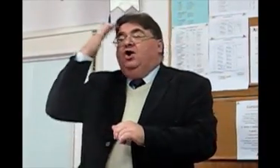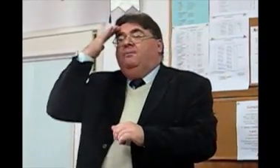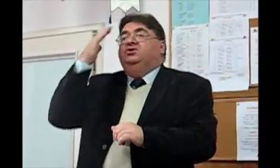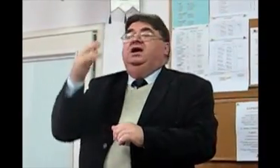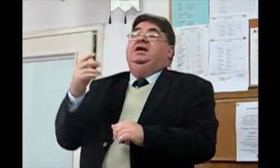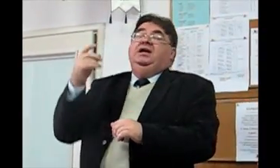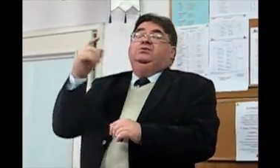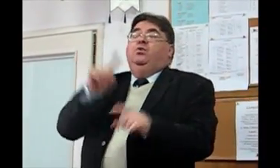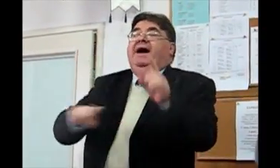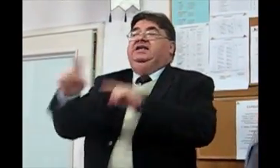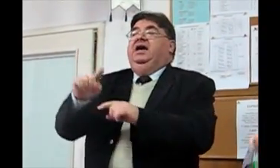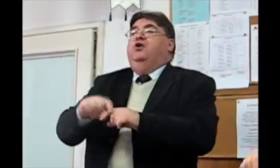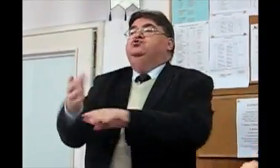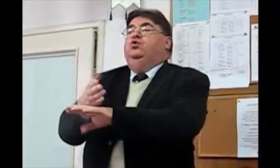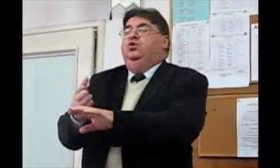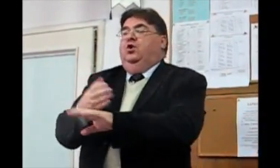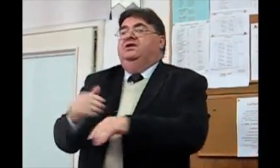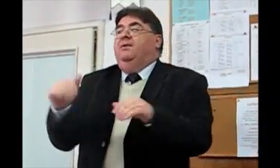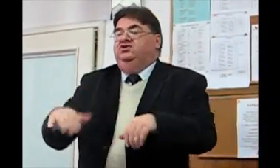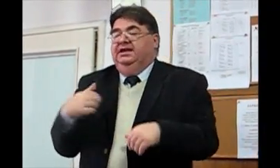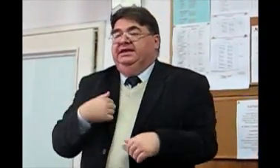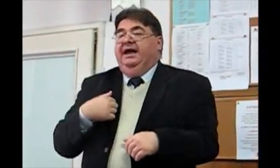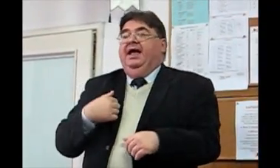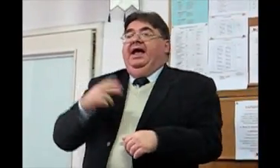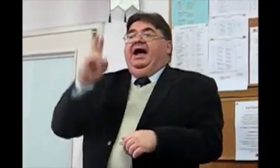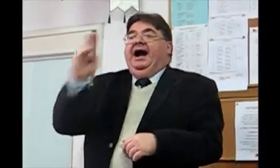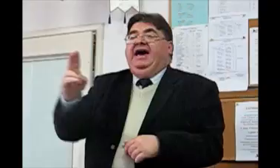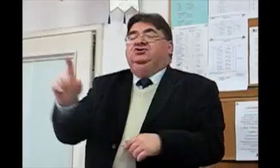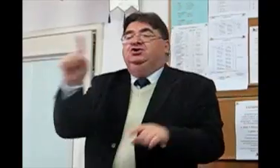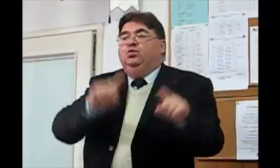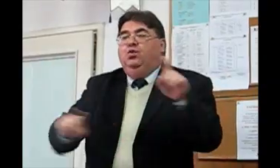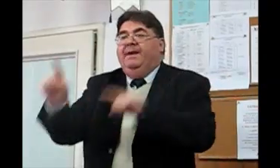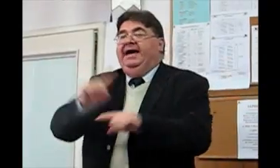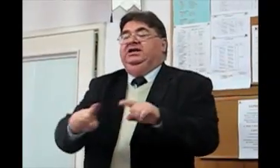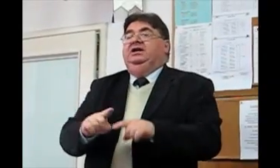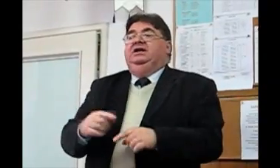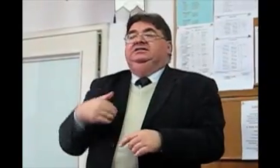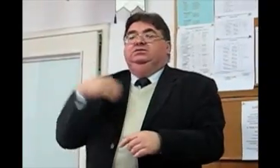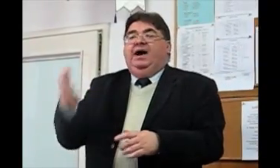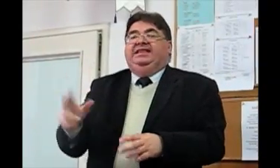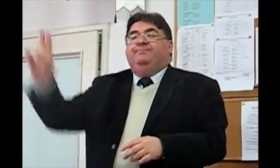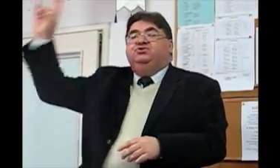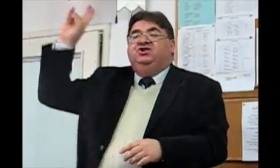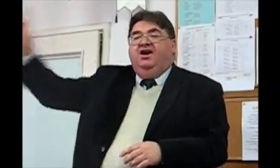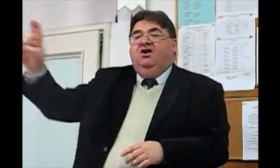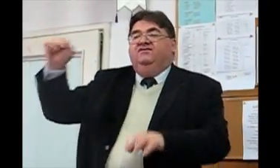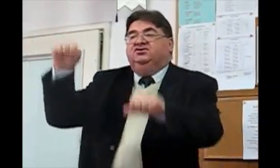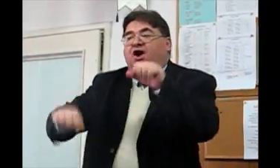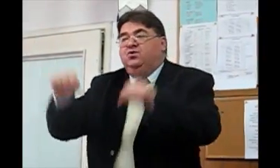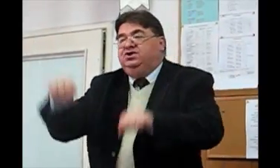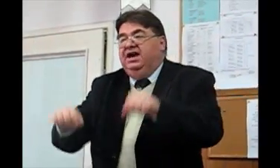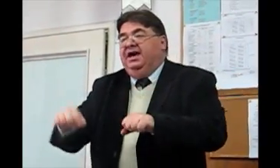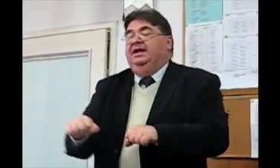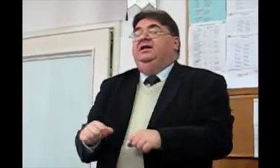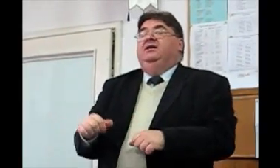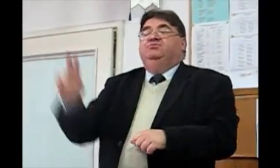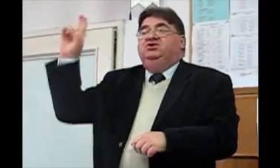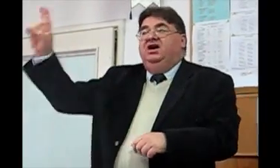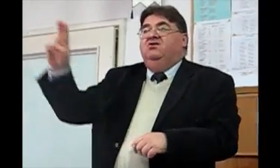że tłumacze oszukują. Nie można tak. Tak się tłumacz chłata przysięgę, to się przysięgę